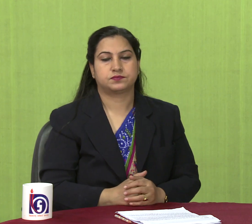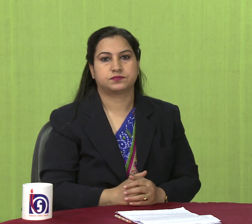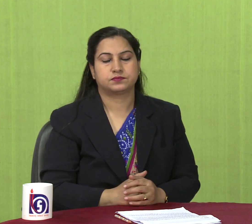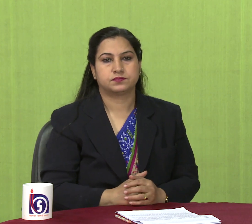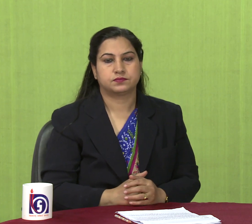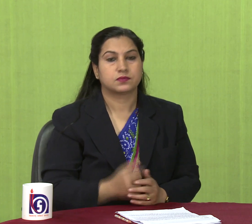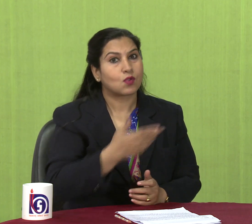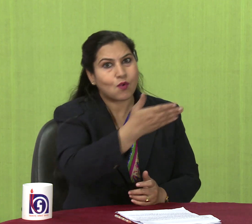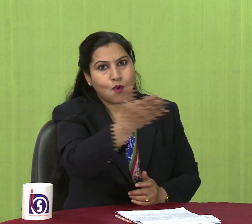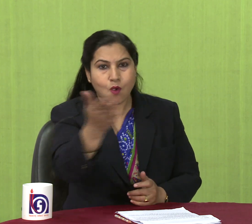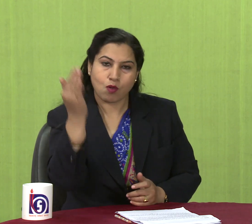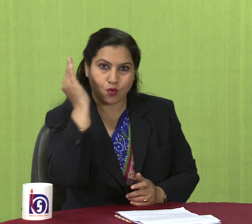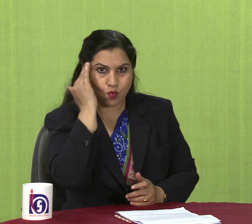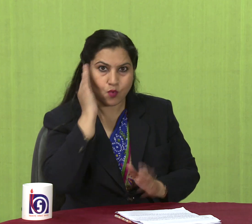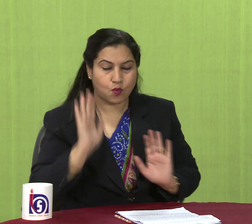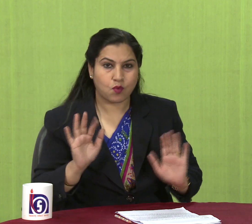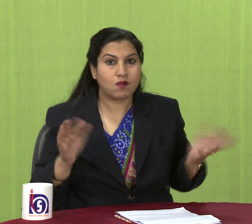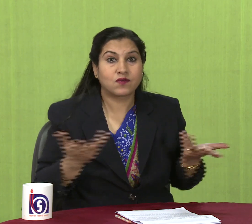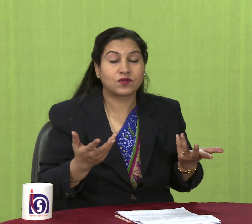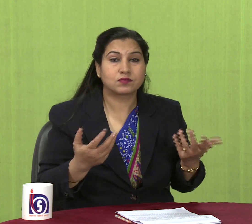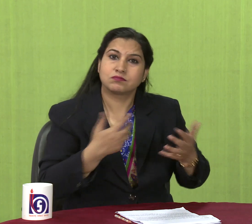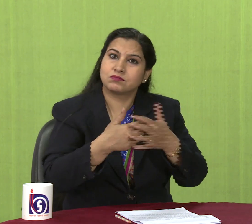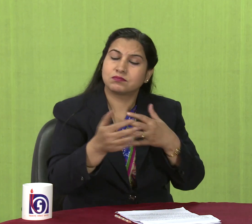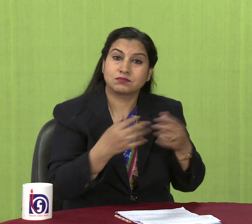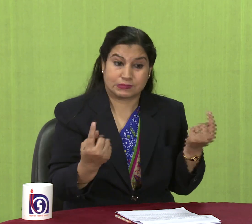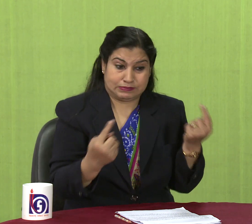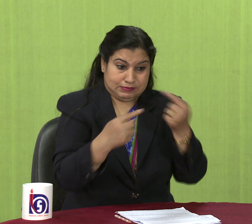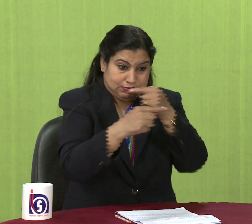आप जानते हैं कि जहाँ विरोध न होने पर भी